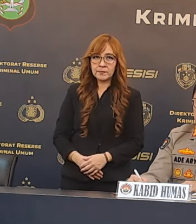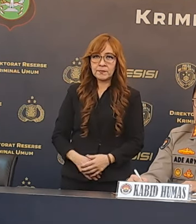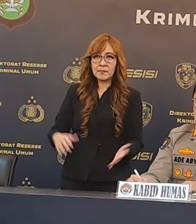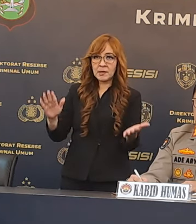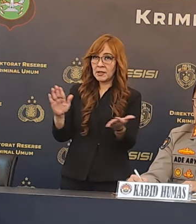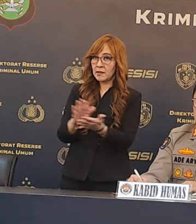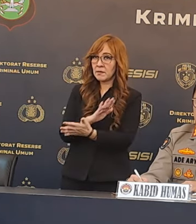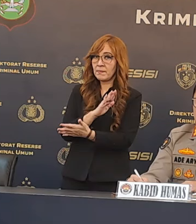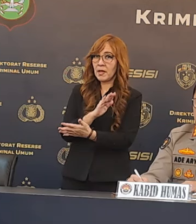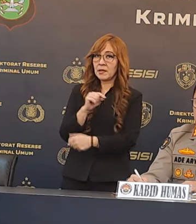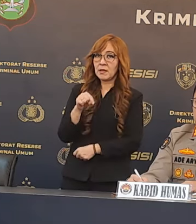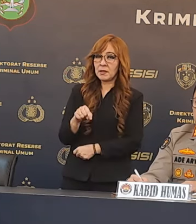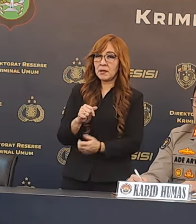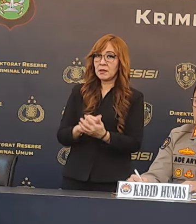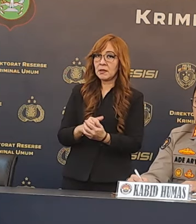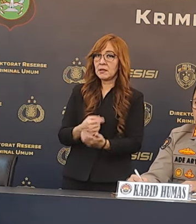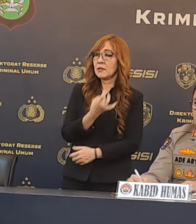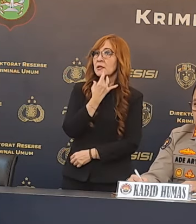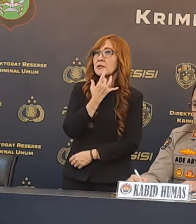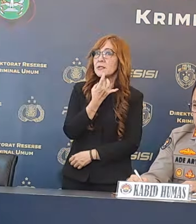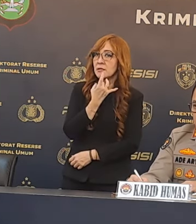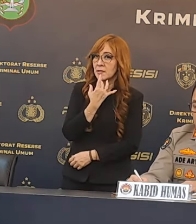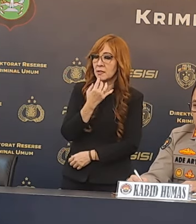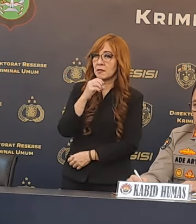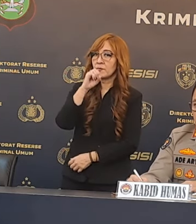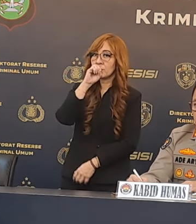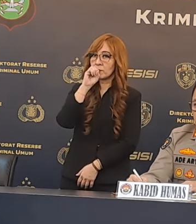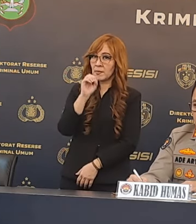Pada kesempatan yang baik ini kami juga mohon izin menghaturkan